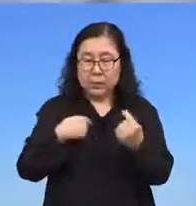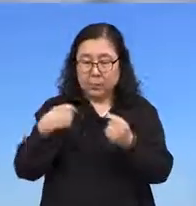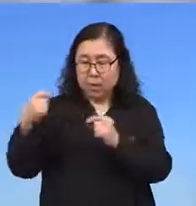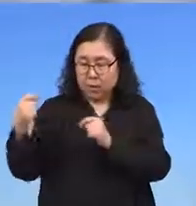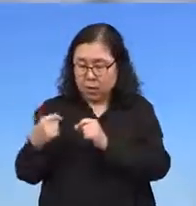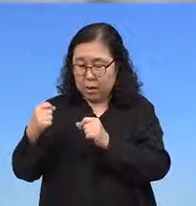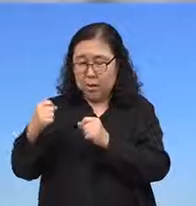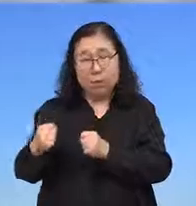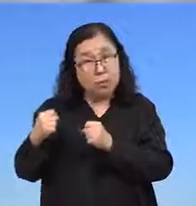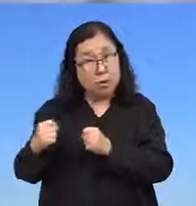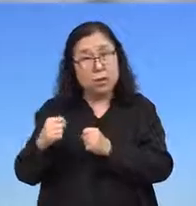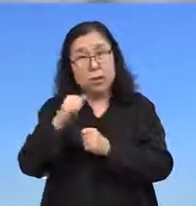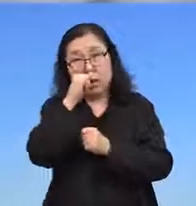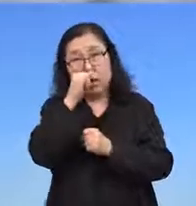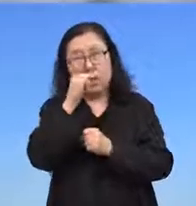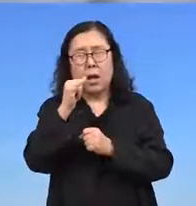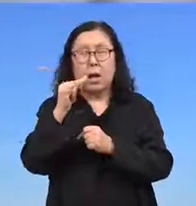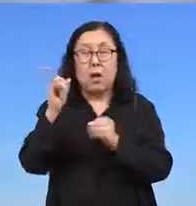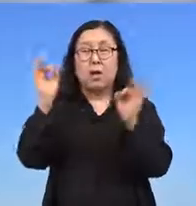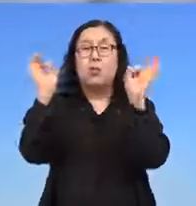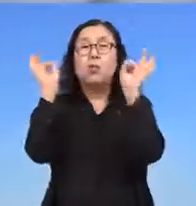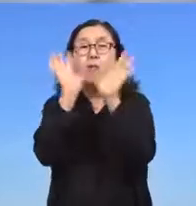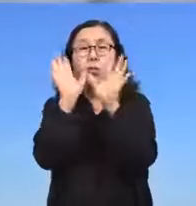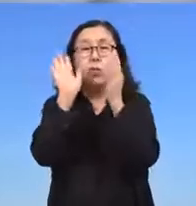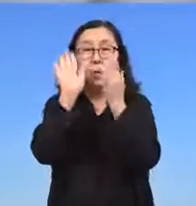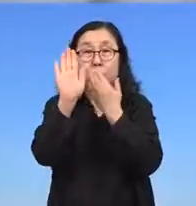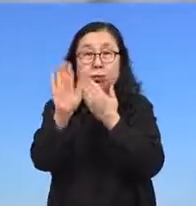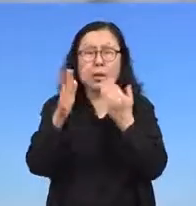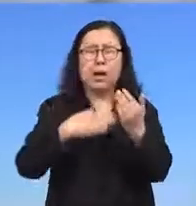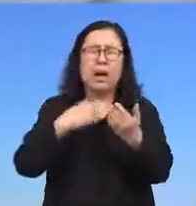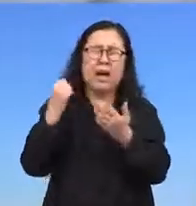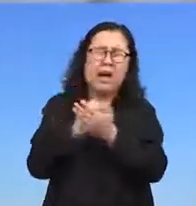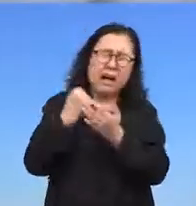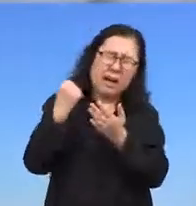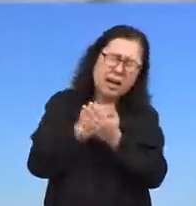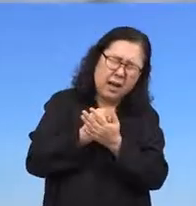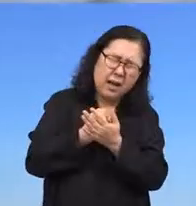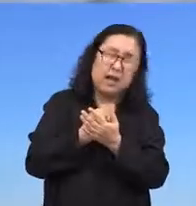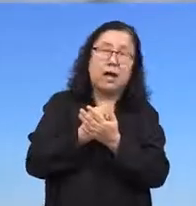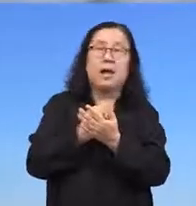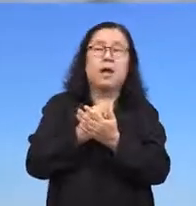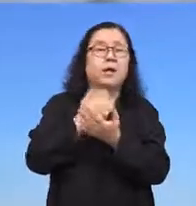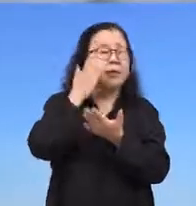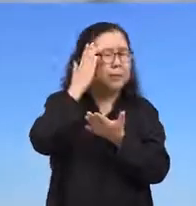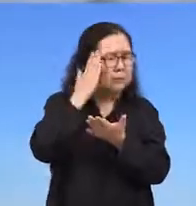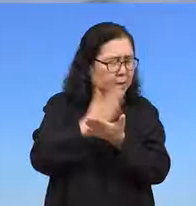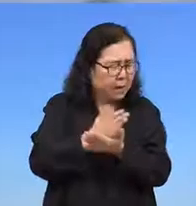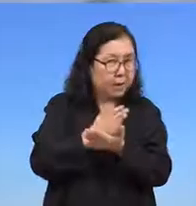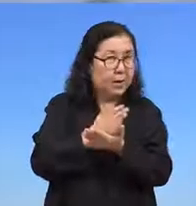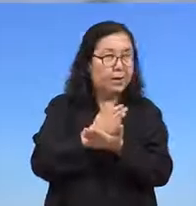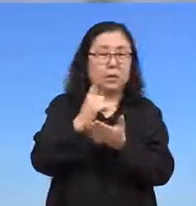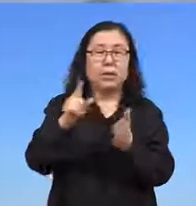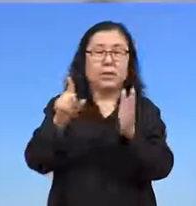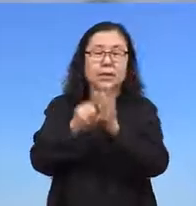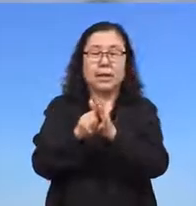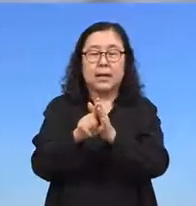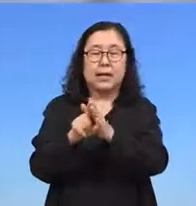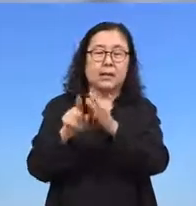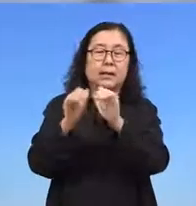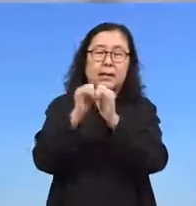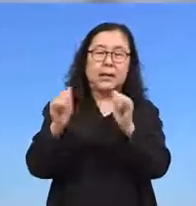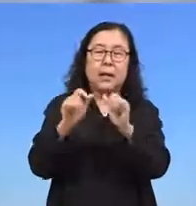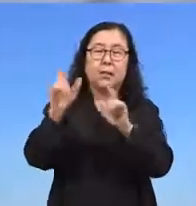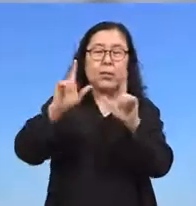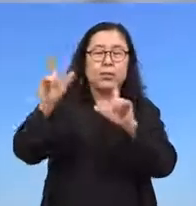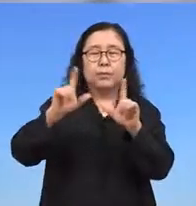공기처럼 늘 내 곁에 머물러 있지만 사라진 후에야 아쉬워하는 이런 어리석은 사람의 모습은 신앙인의